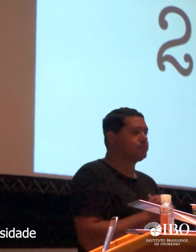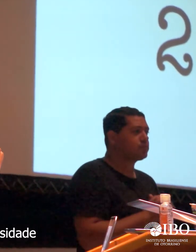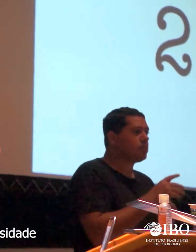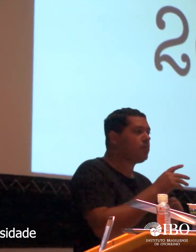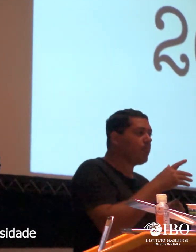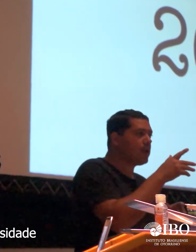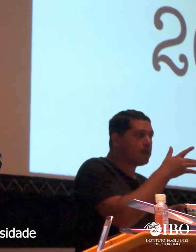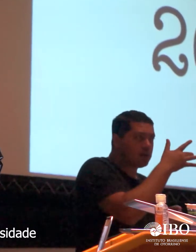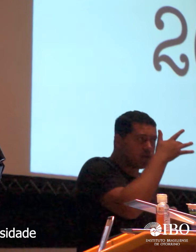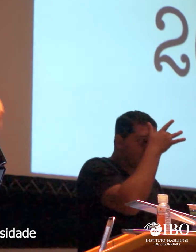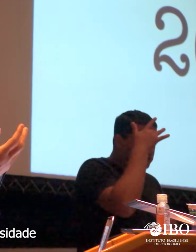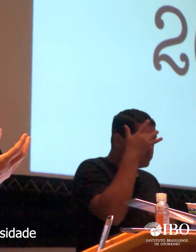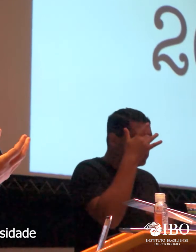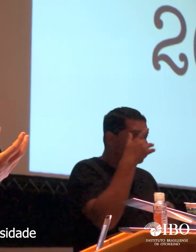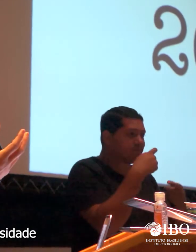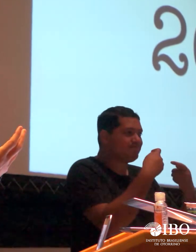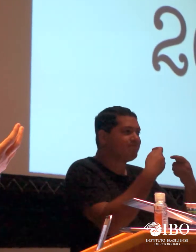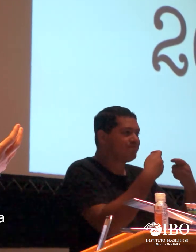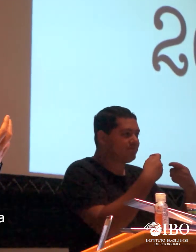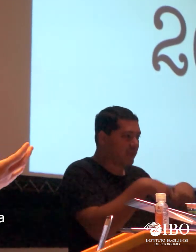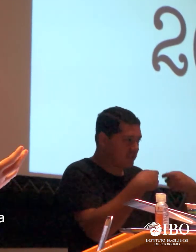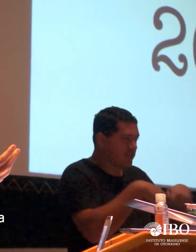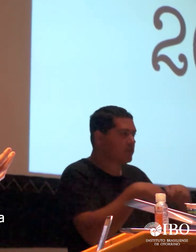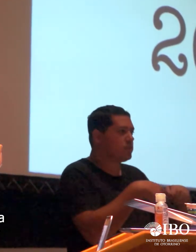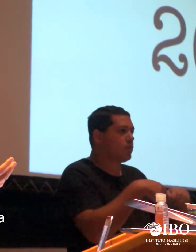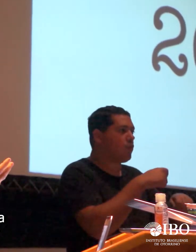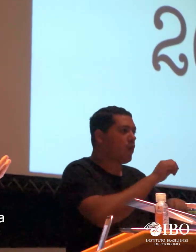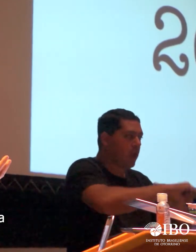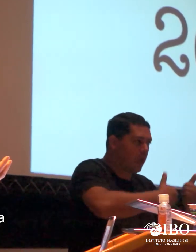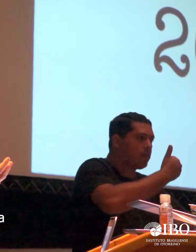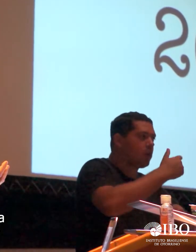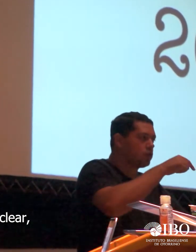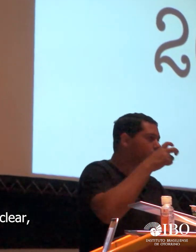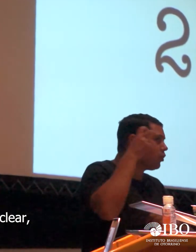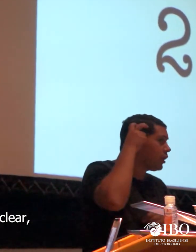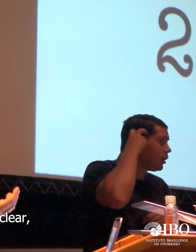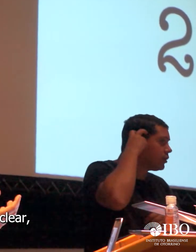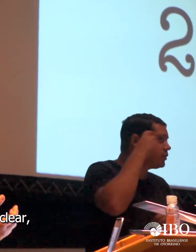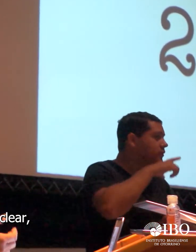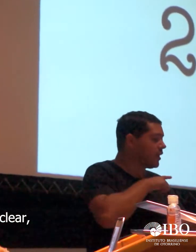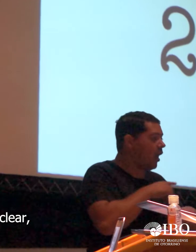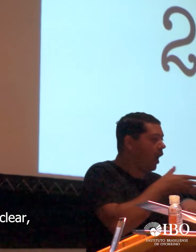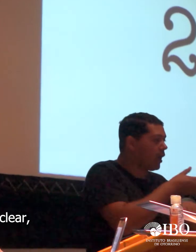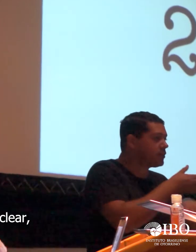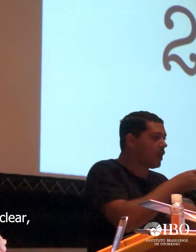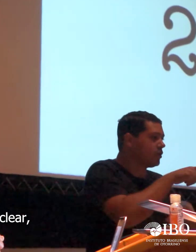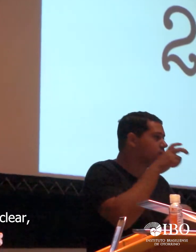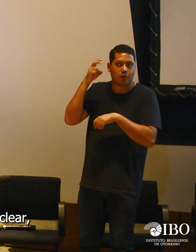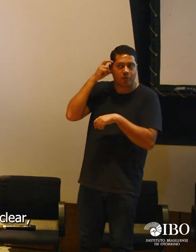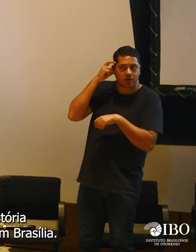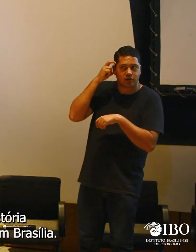das pessoas que têm necessidade de reabilitação auditiva com implante coclear têm acesso ao implante